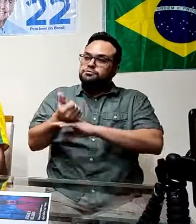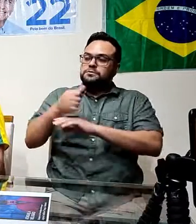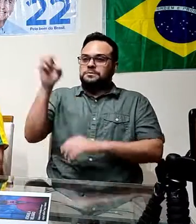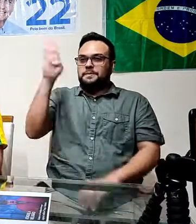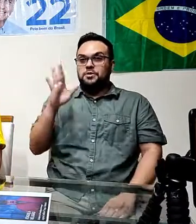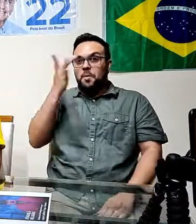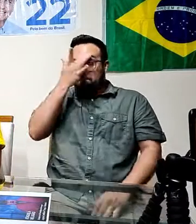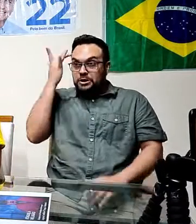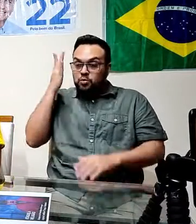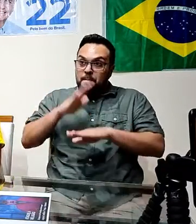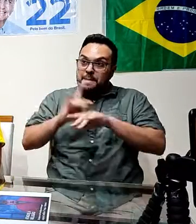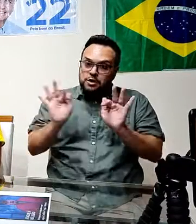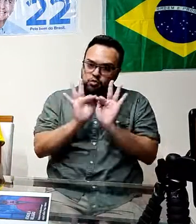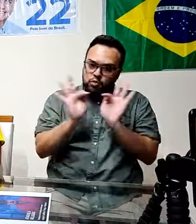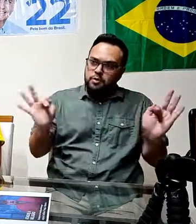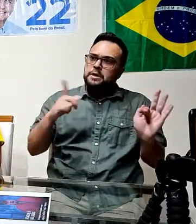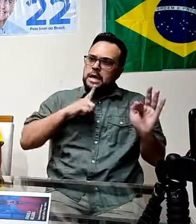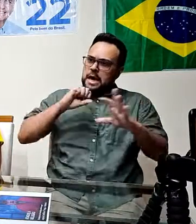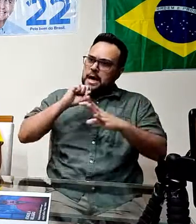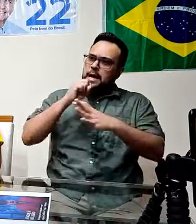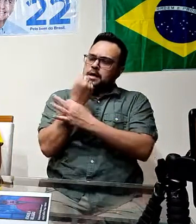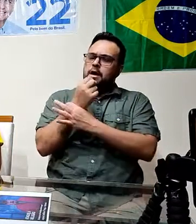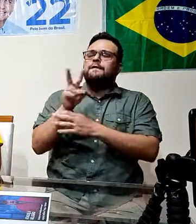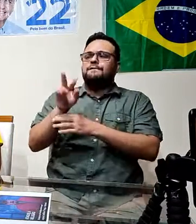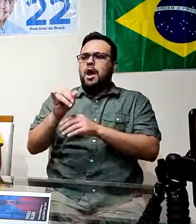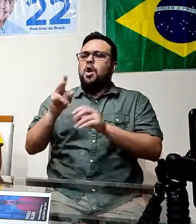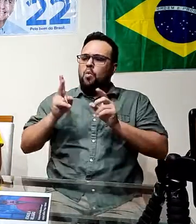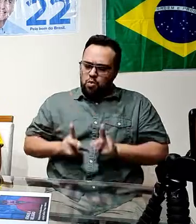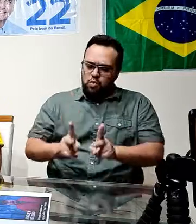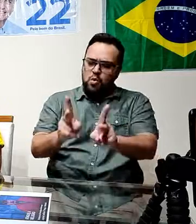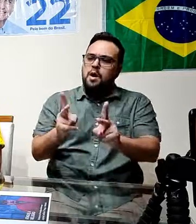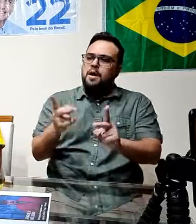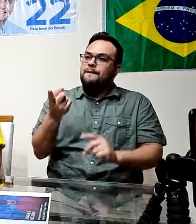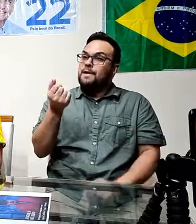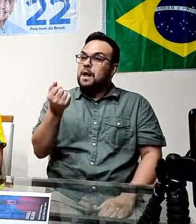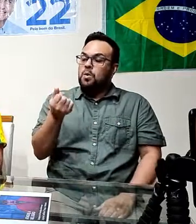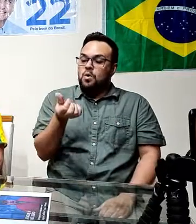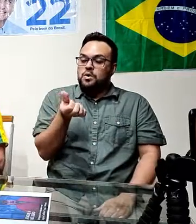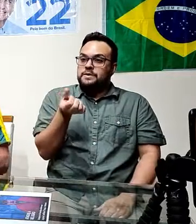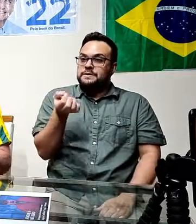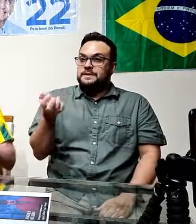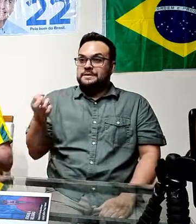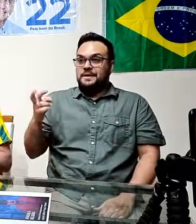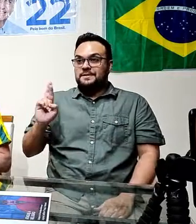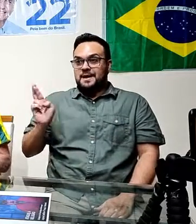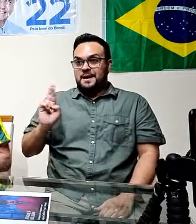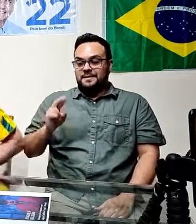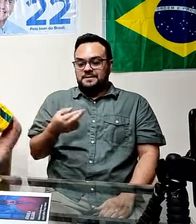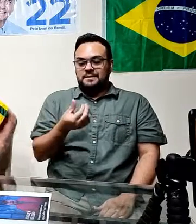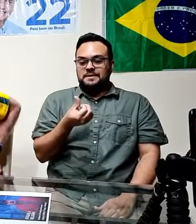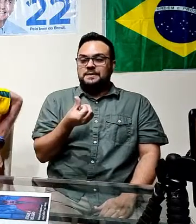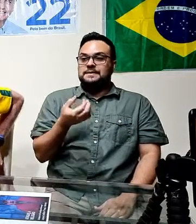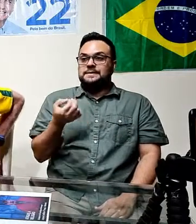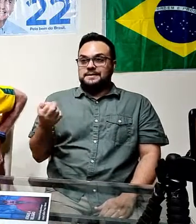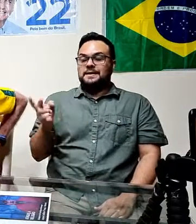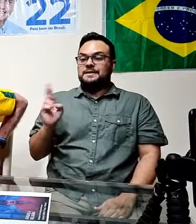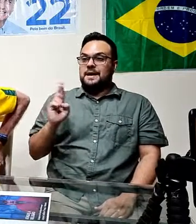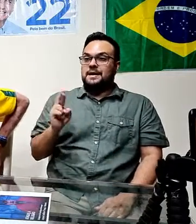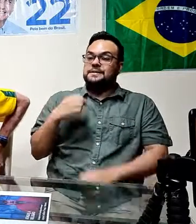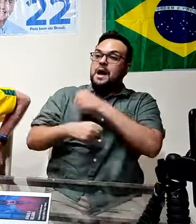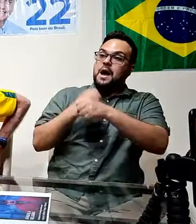está garantido a nossa parte, a continuidade desse valor, R$ 600, tá? Para 2023